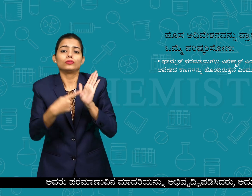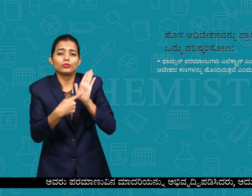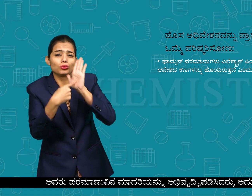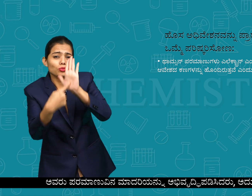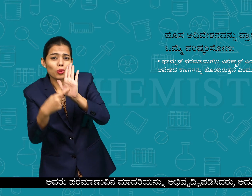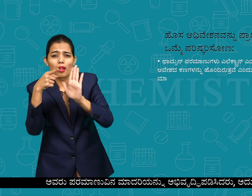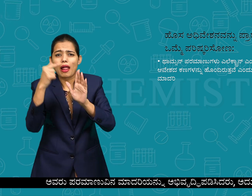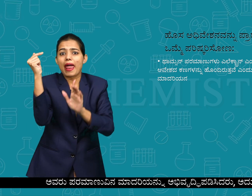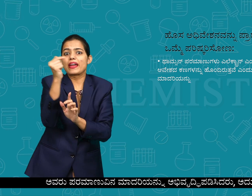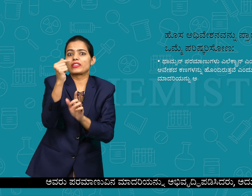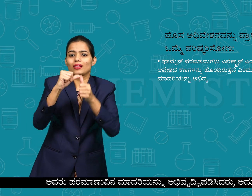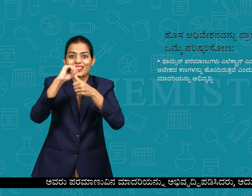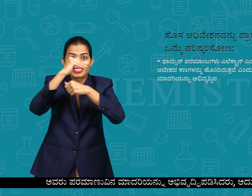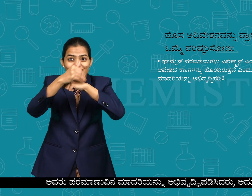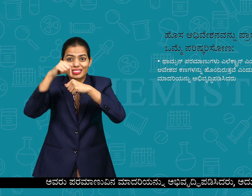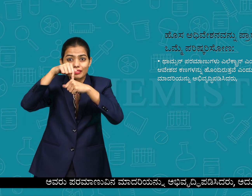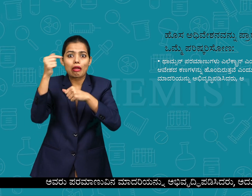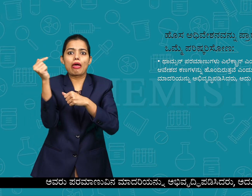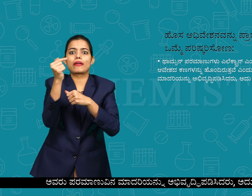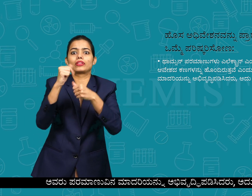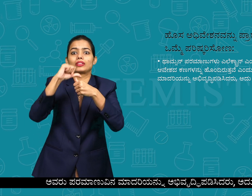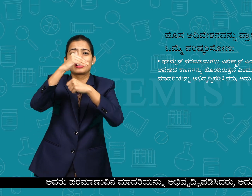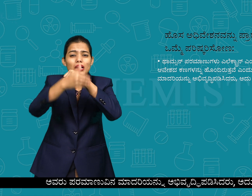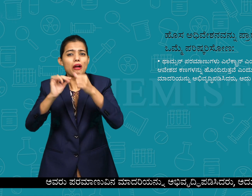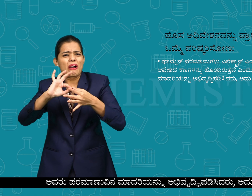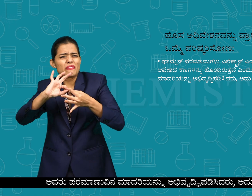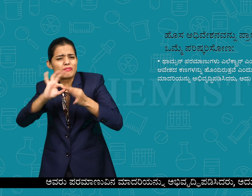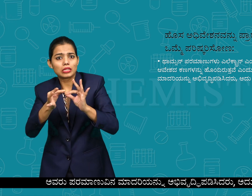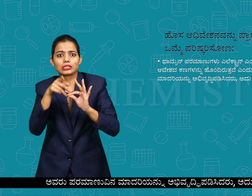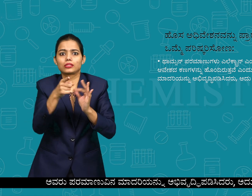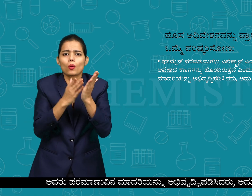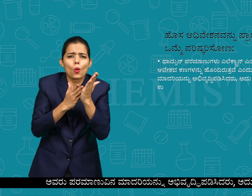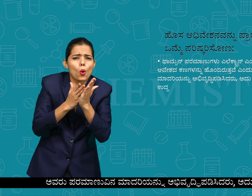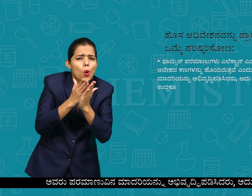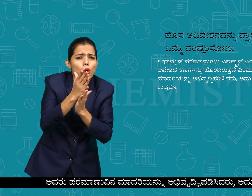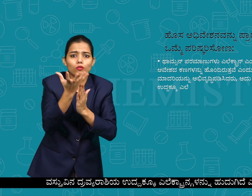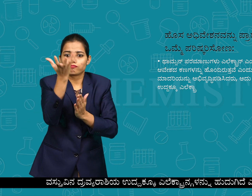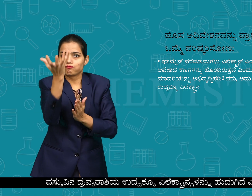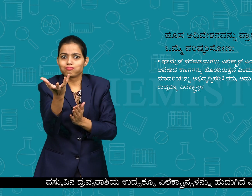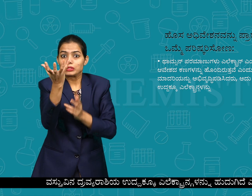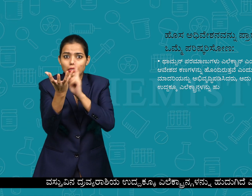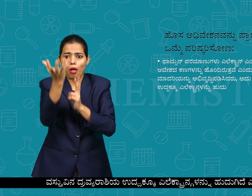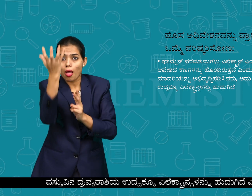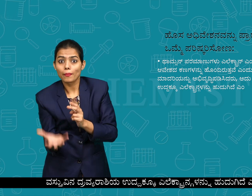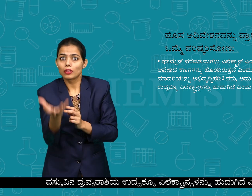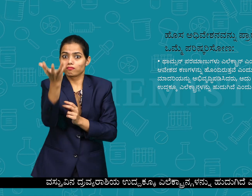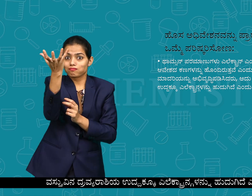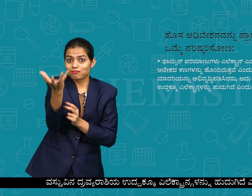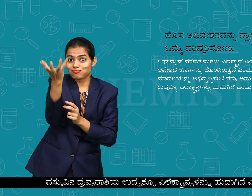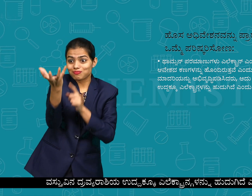ಅವರು ಪರಮಾಣುವಿನ ಮಾದರಿಯನ್ನು ಅಭಿವೃದ್ಧಿಪಡಿಸಿದರು. ಅದು ಧನಾತ್ಮಕ ಆವೇಶದ